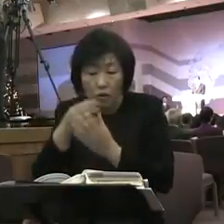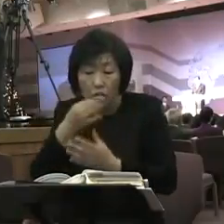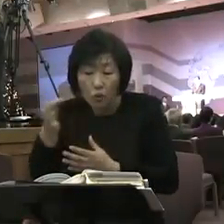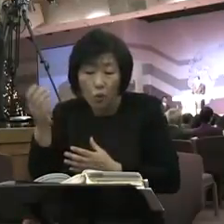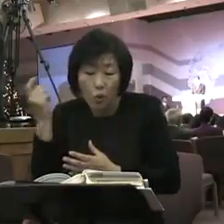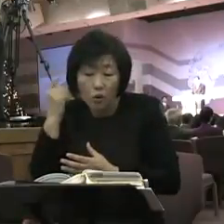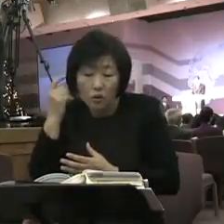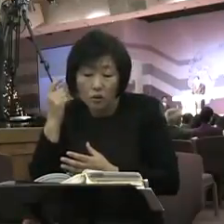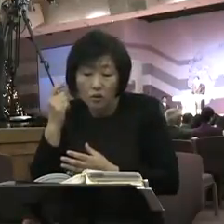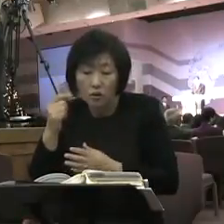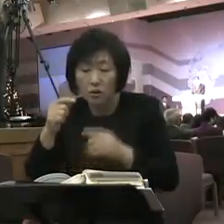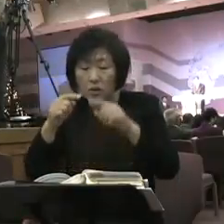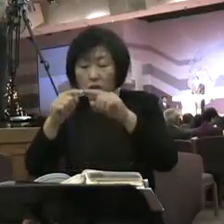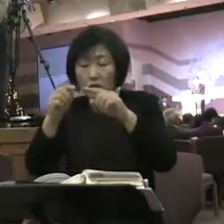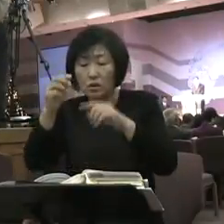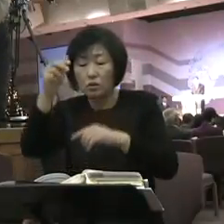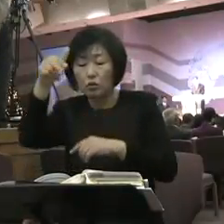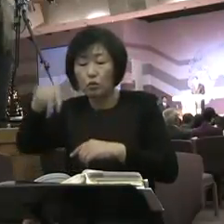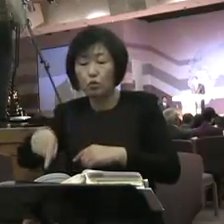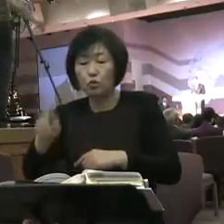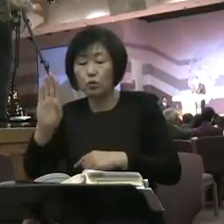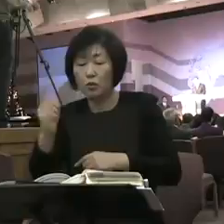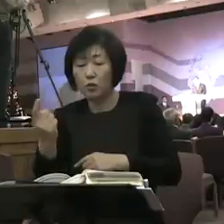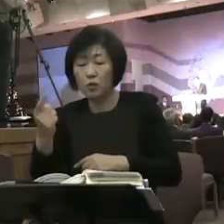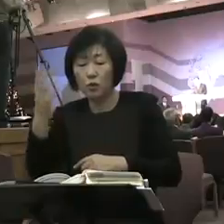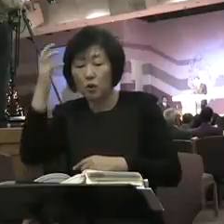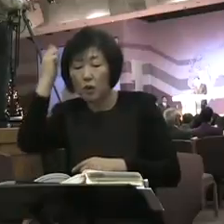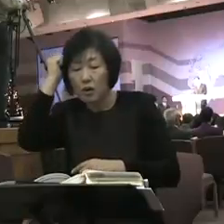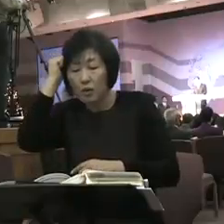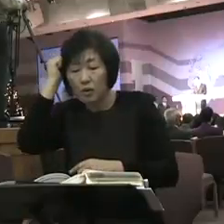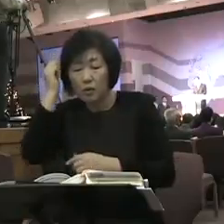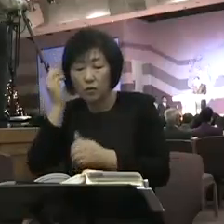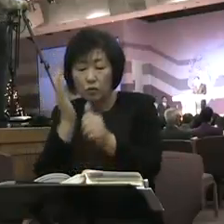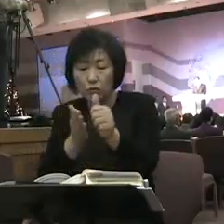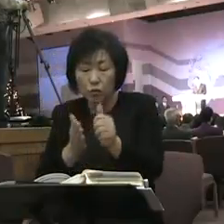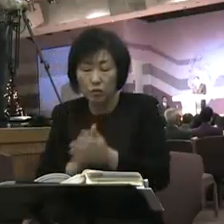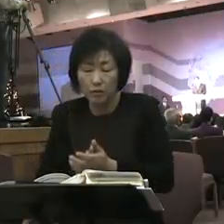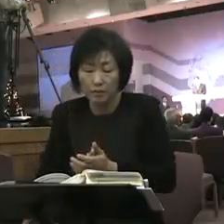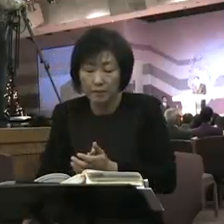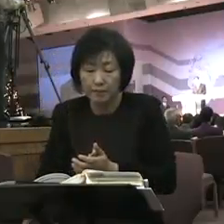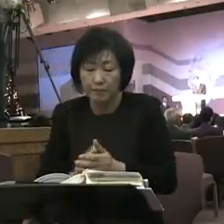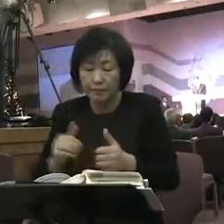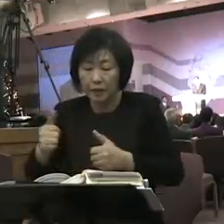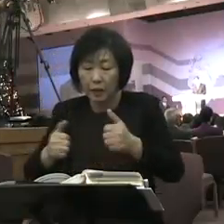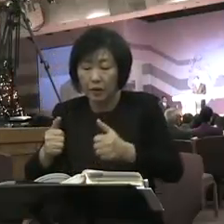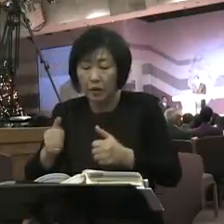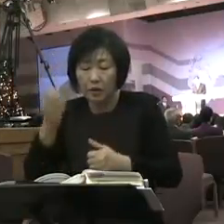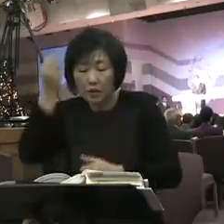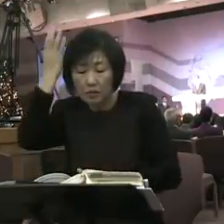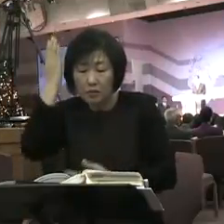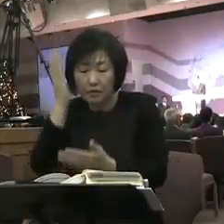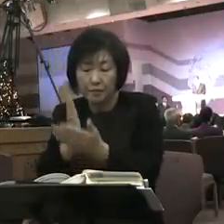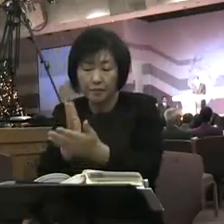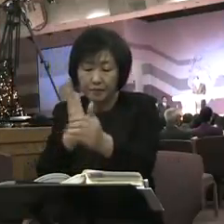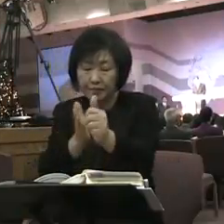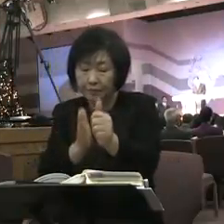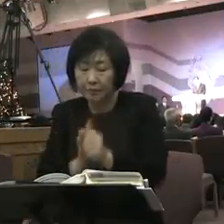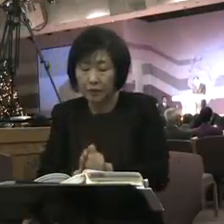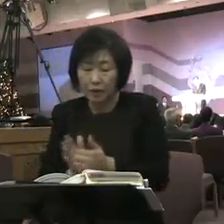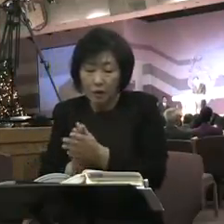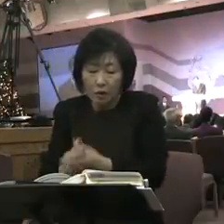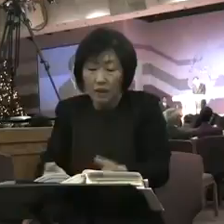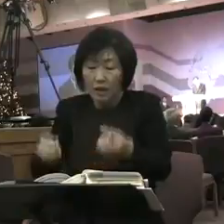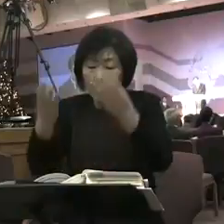소식 주보를 참고해 주시고 정기당회 이번 주에 있는 곳 잊지 말아 주시기를 바랍니다. 이번 주에도 축하할 가정들이